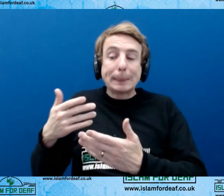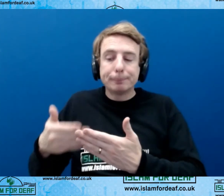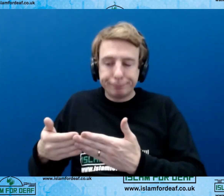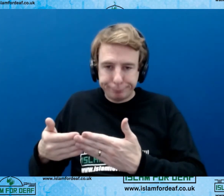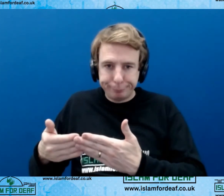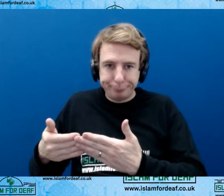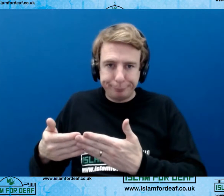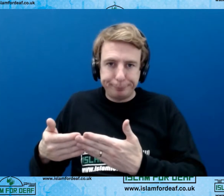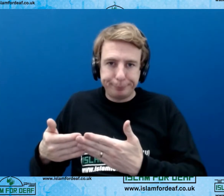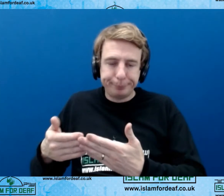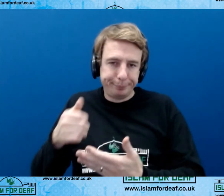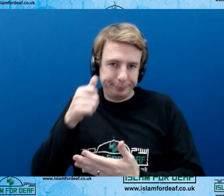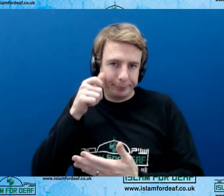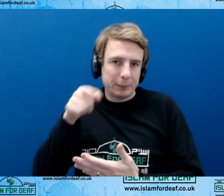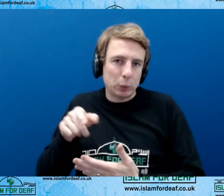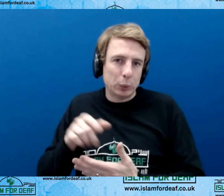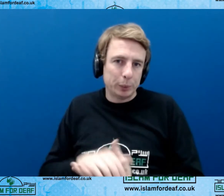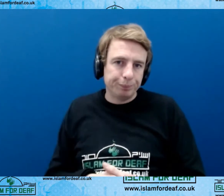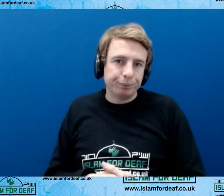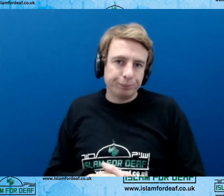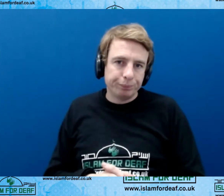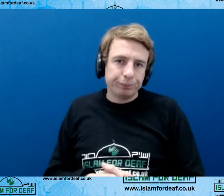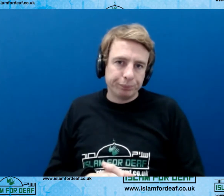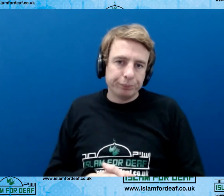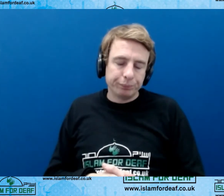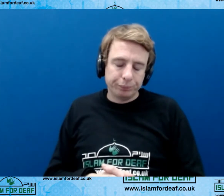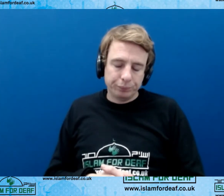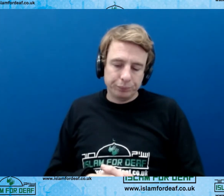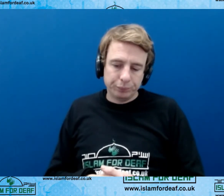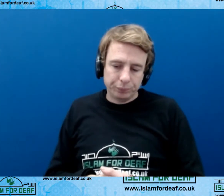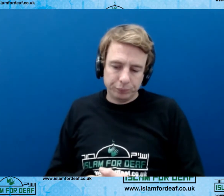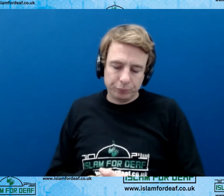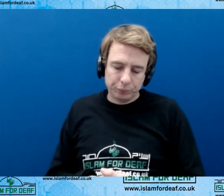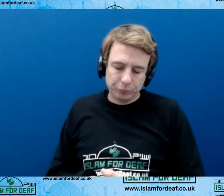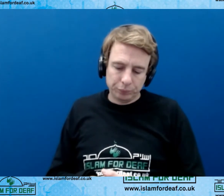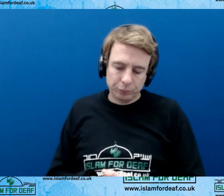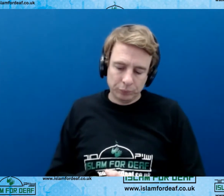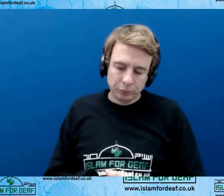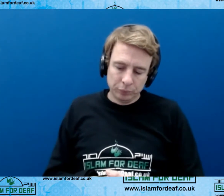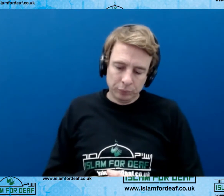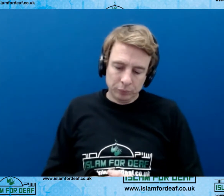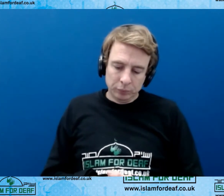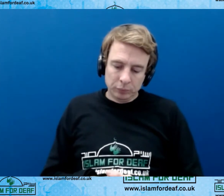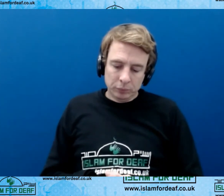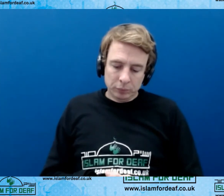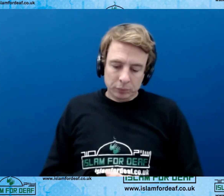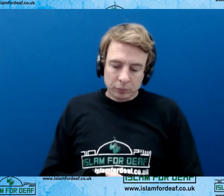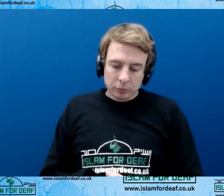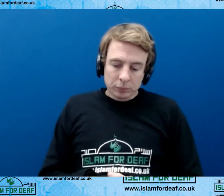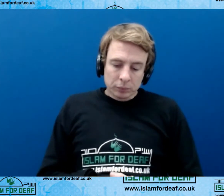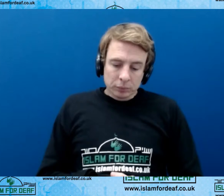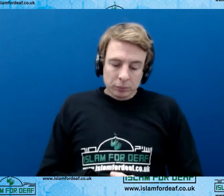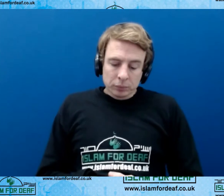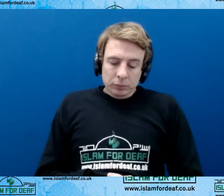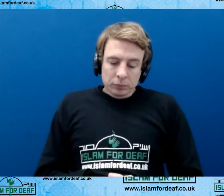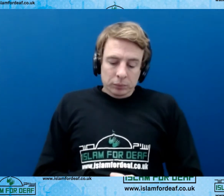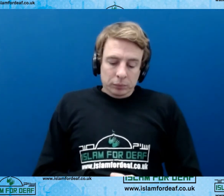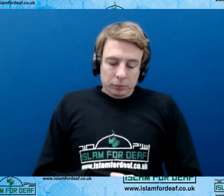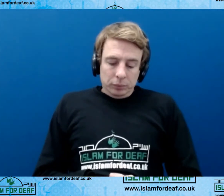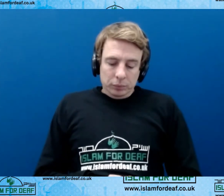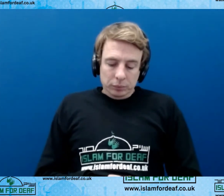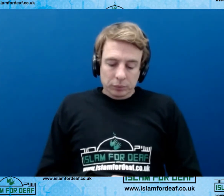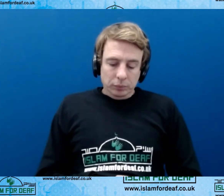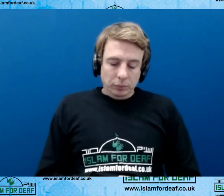لله سبحانه وتعالى بما نصرك وفتح عليك مكة. So when Allah the Most High,